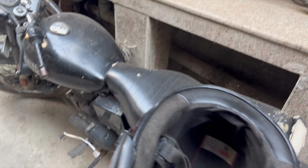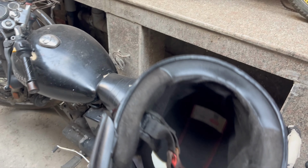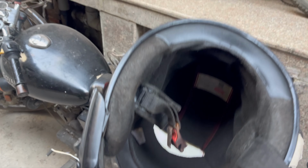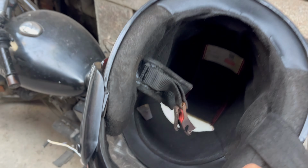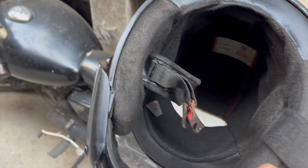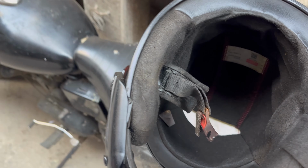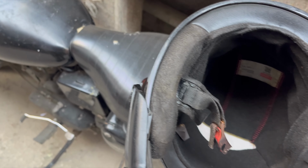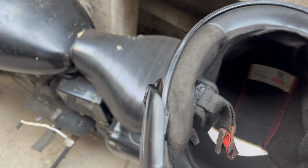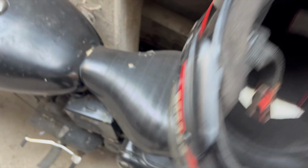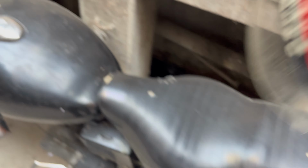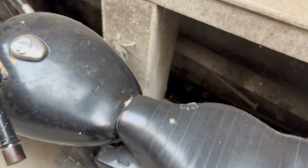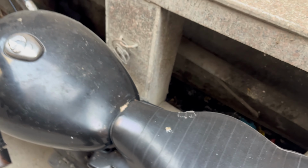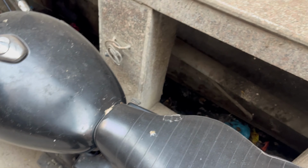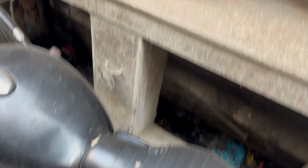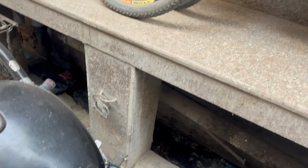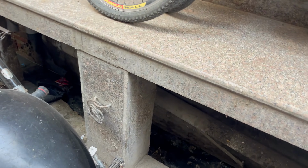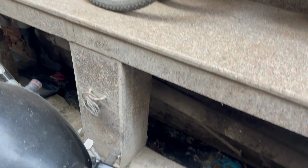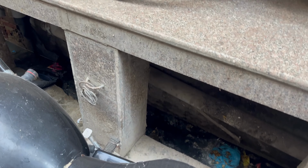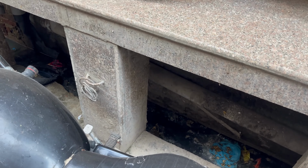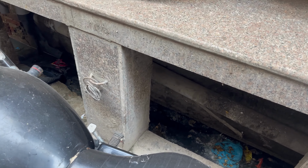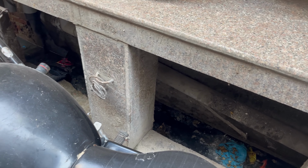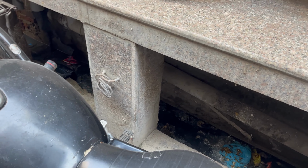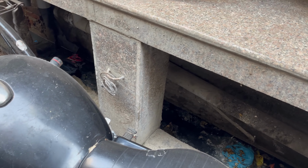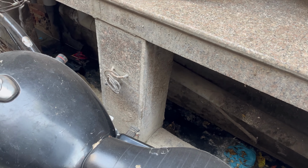चलो गाइस अब